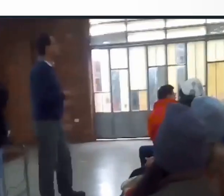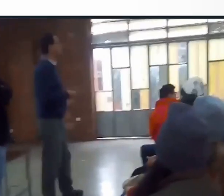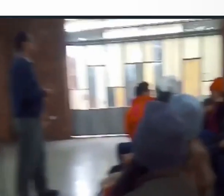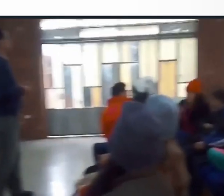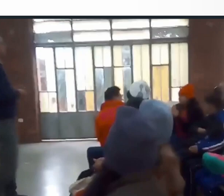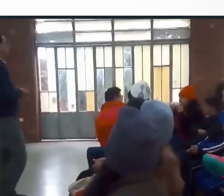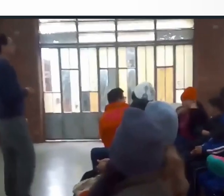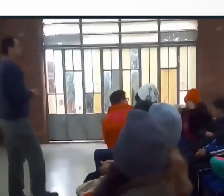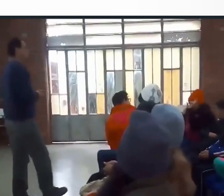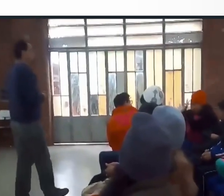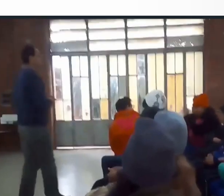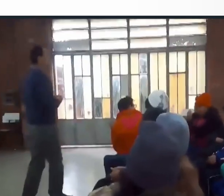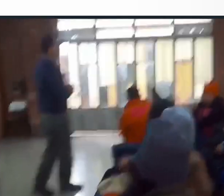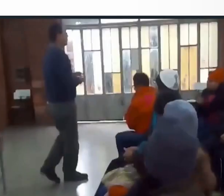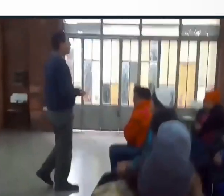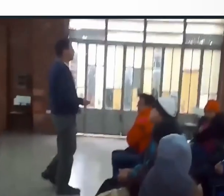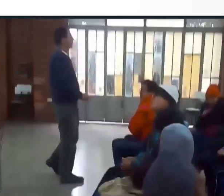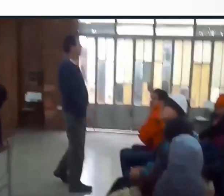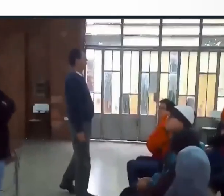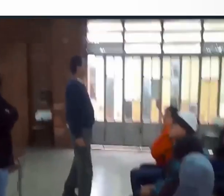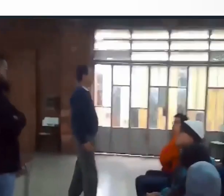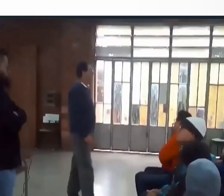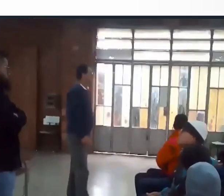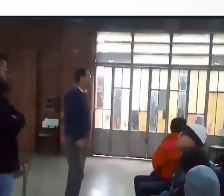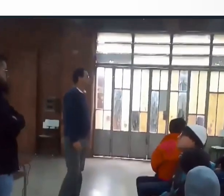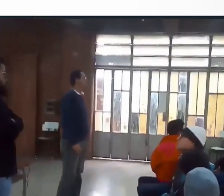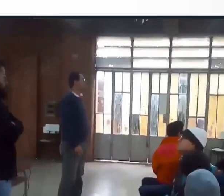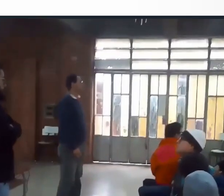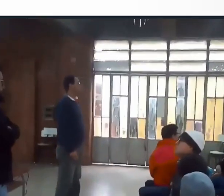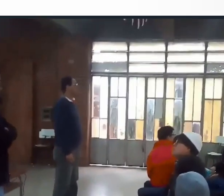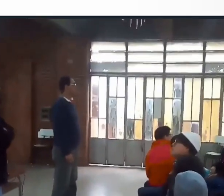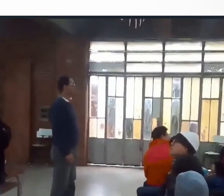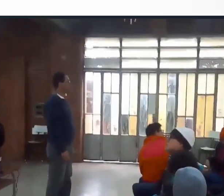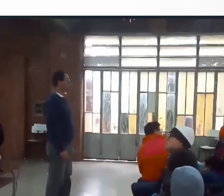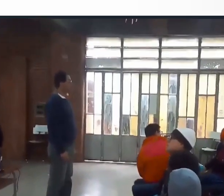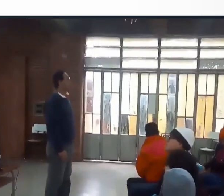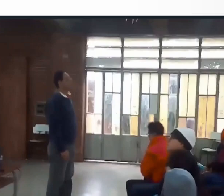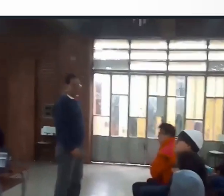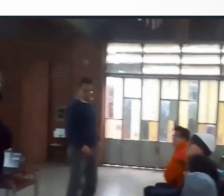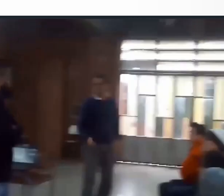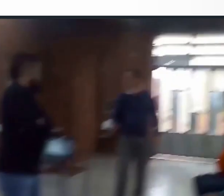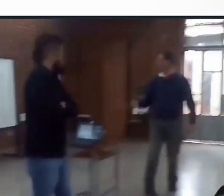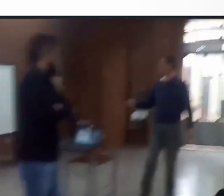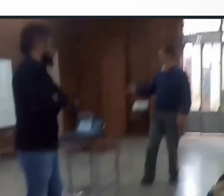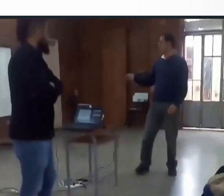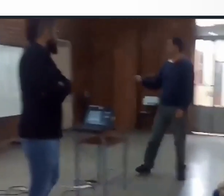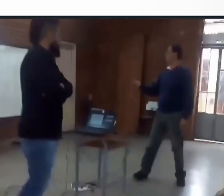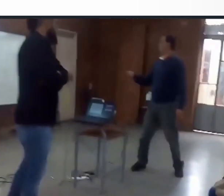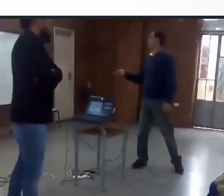supuesto, los niños sordos o con discapacidad auditiva son